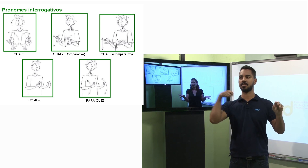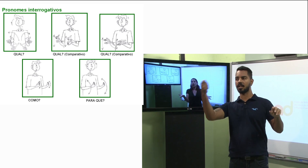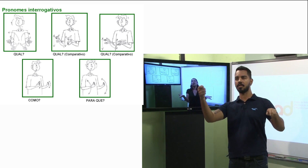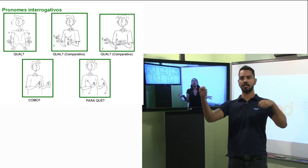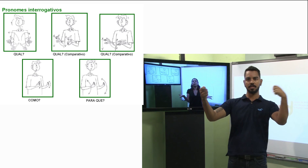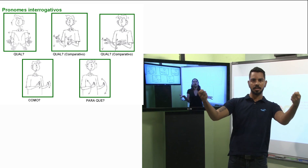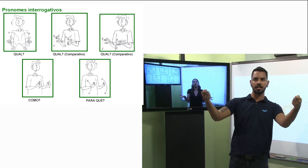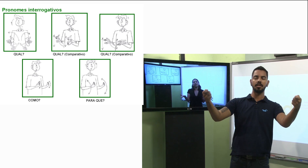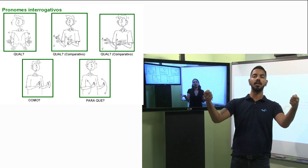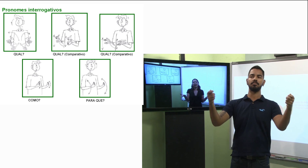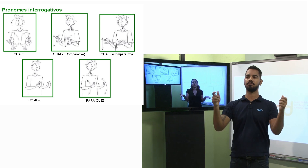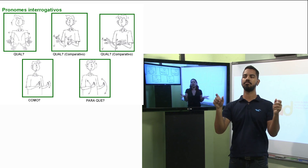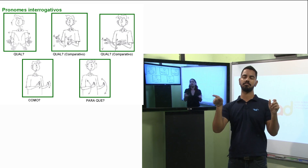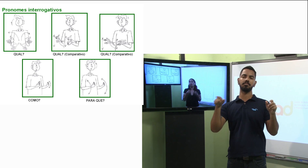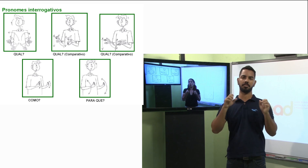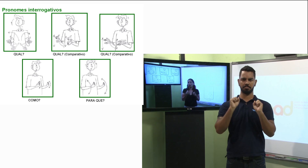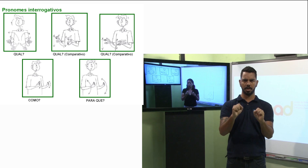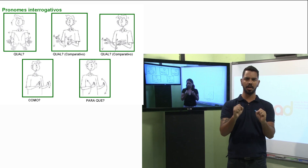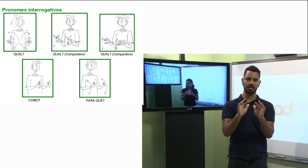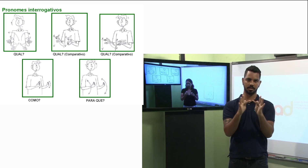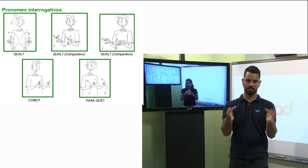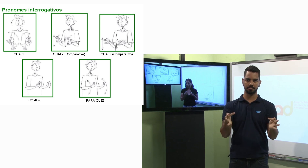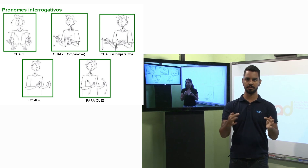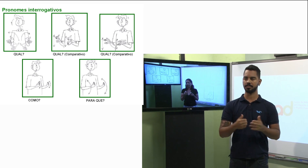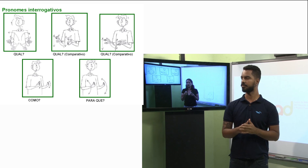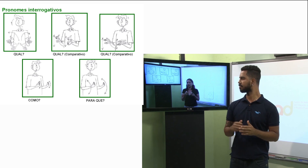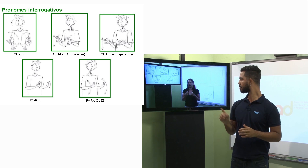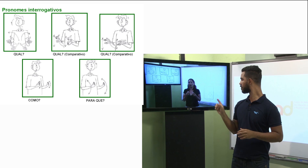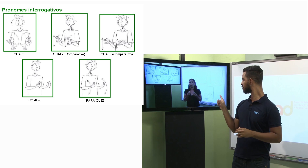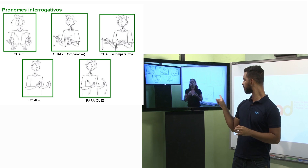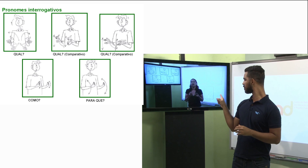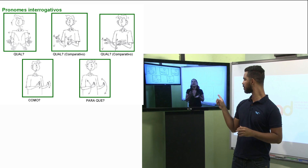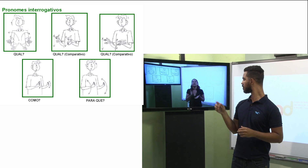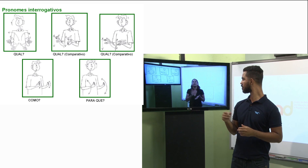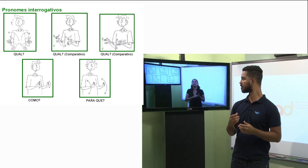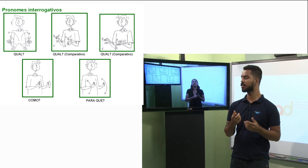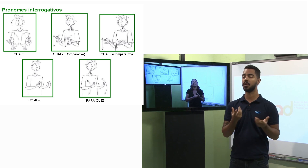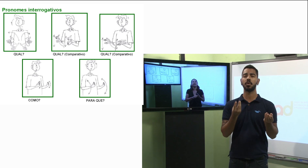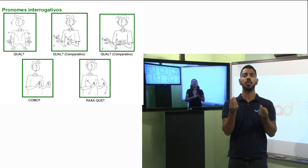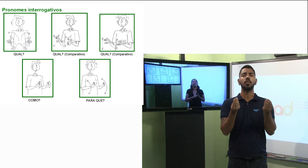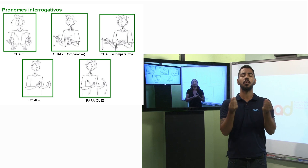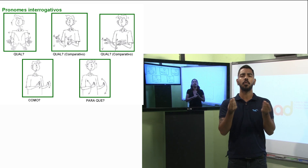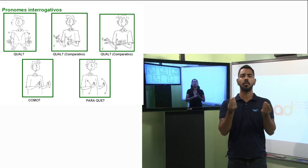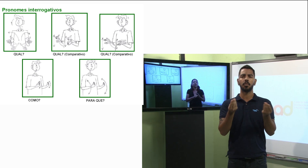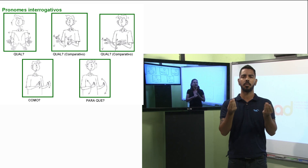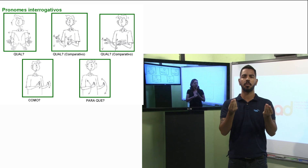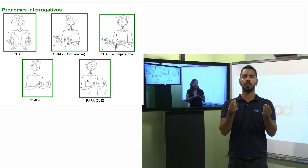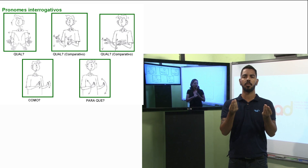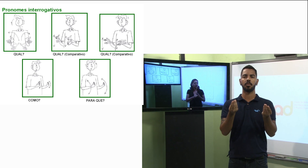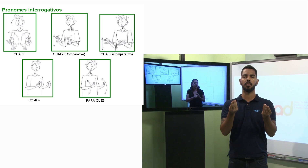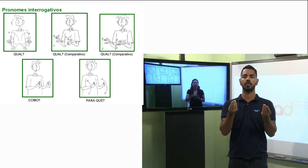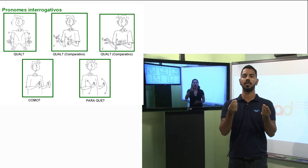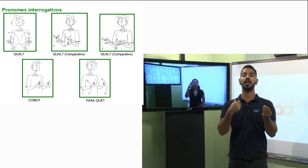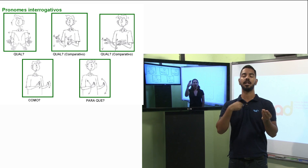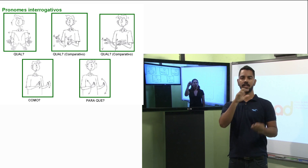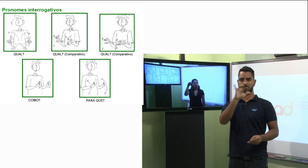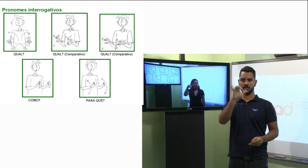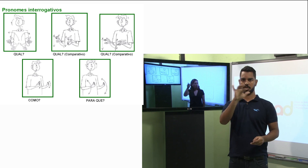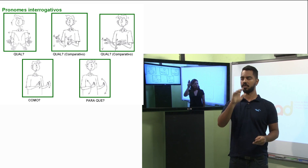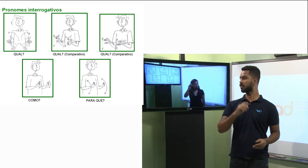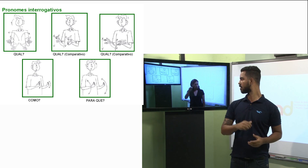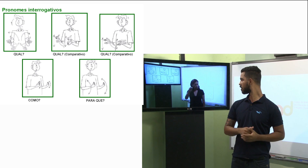é? O pronome interrogativo como, além do sinal, também tem a forma em